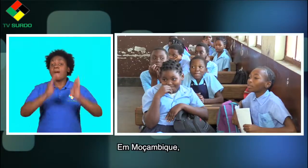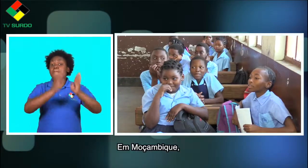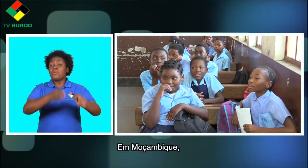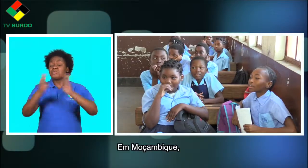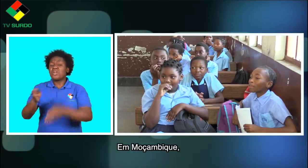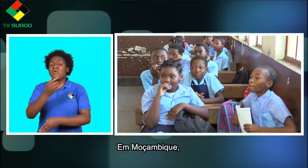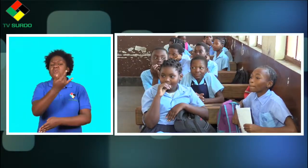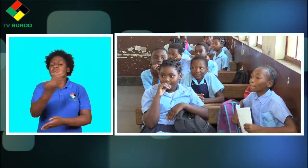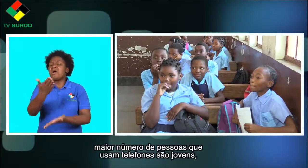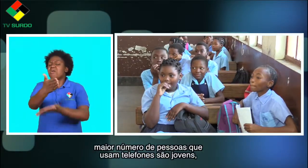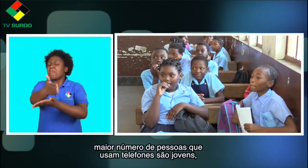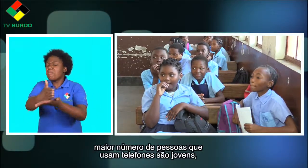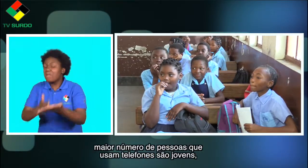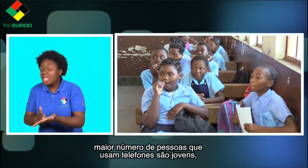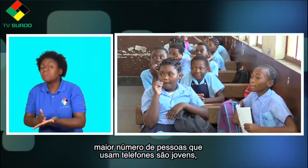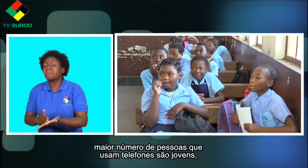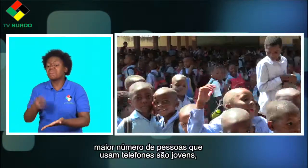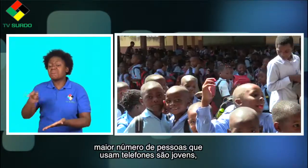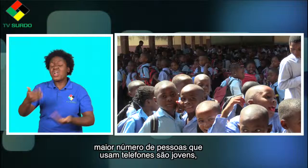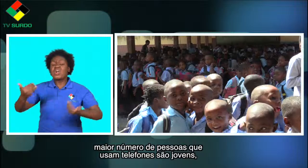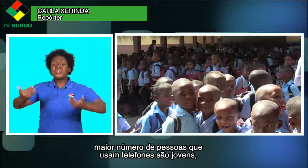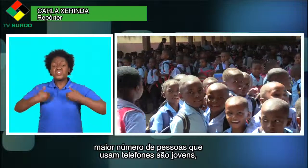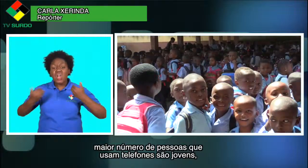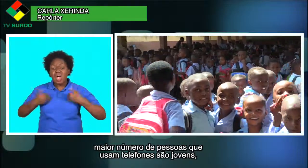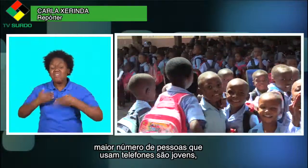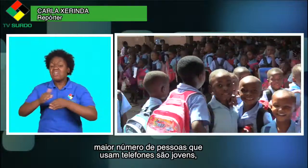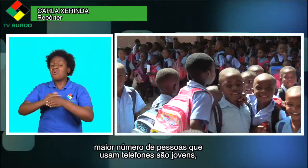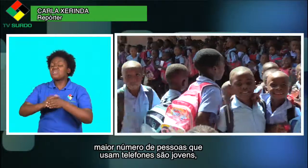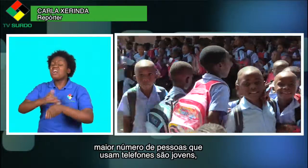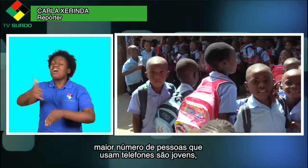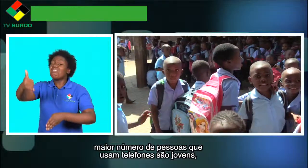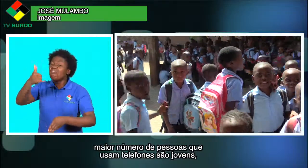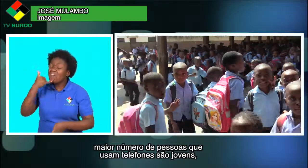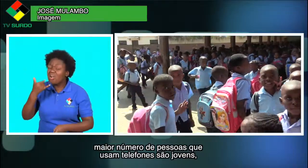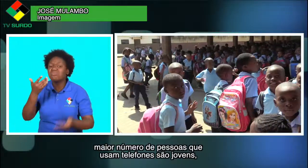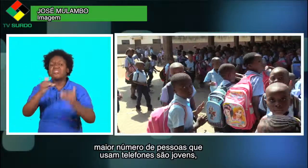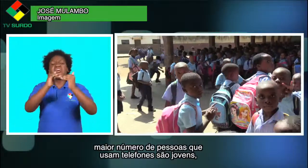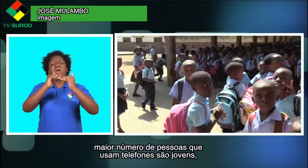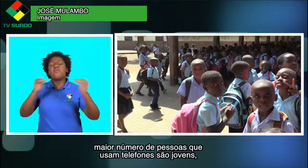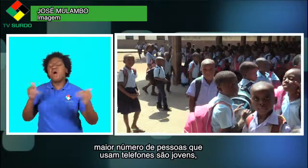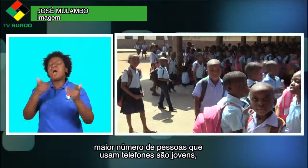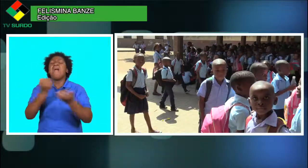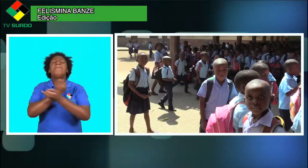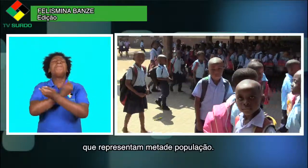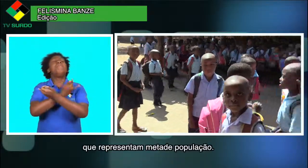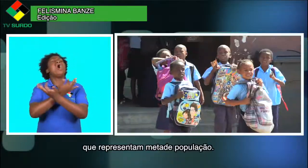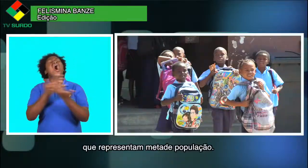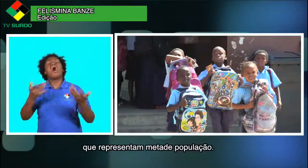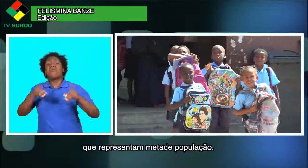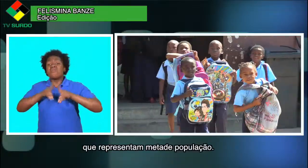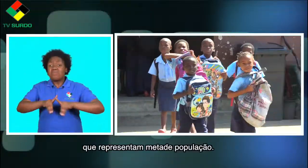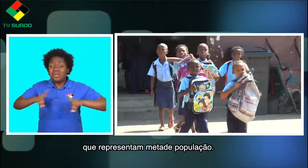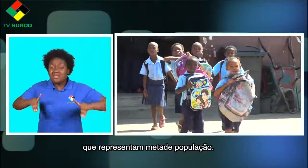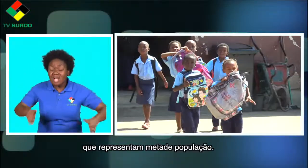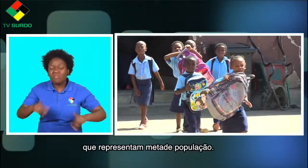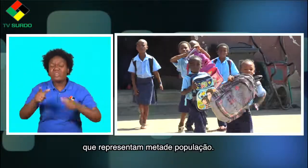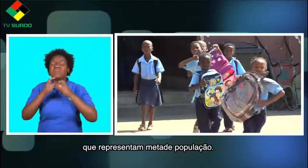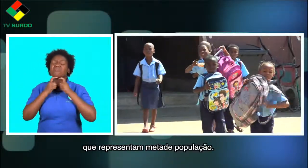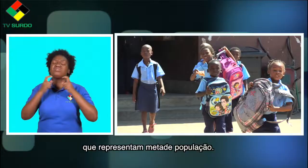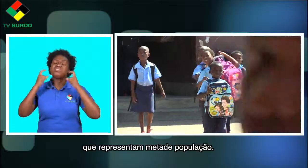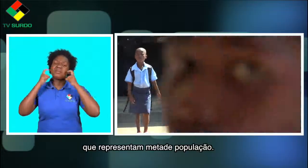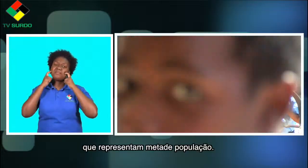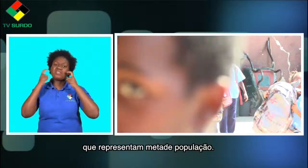Moçambique, o maior número de pessoas que usa telefones são jovens, que representam